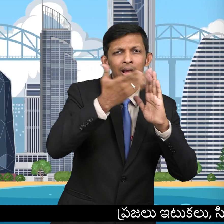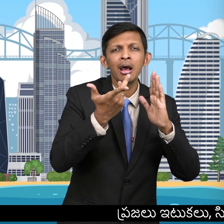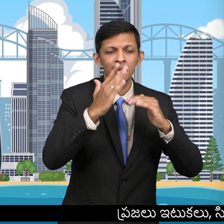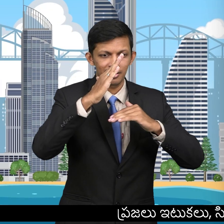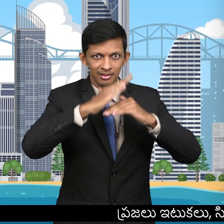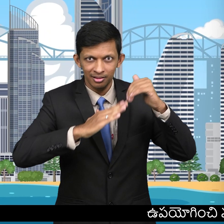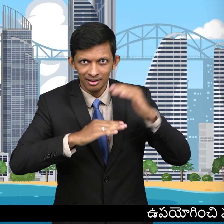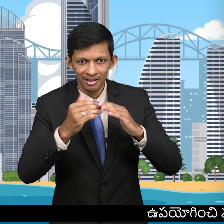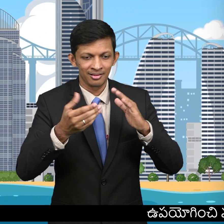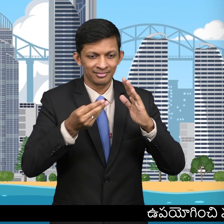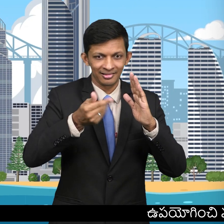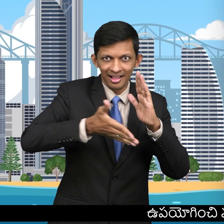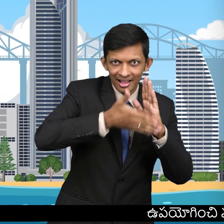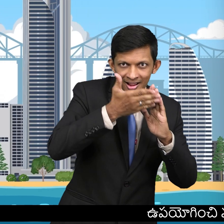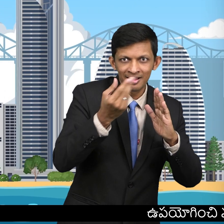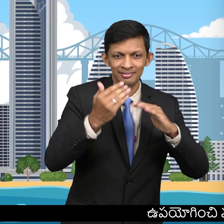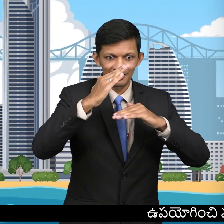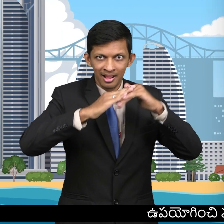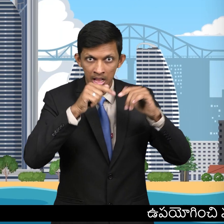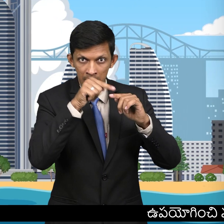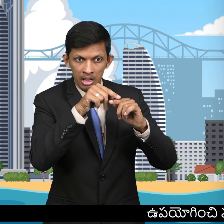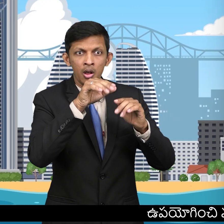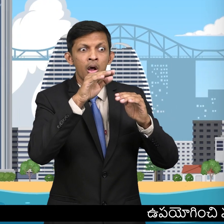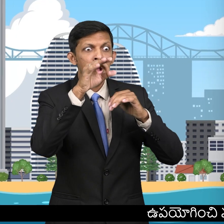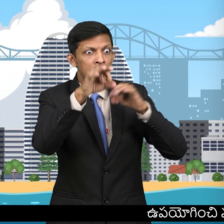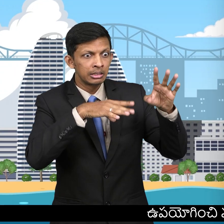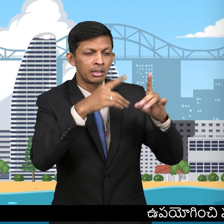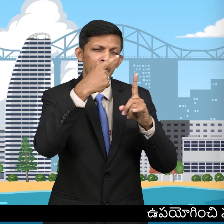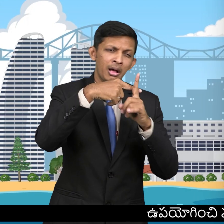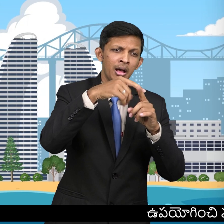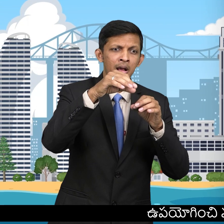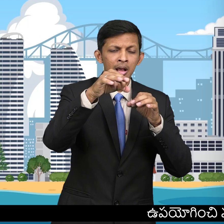మరియు కాంక్రీటును ఉపయోగించి పక్కా ఇళ్ళు నిర్మిస్తారు.